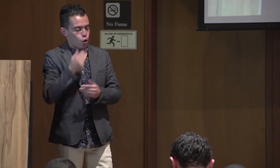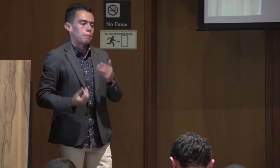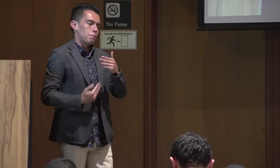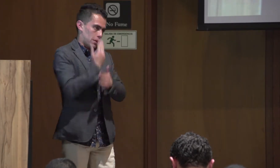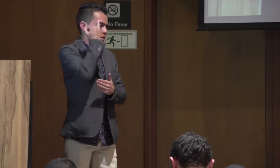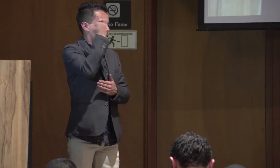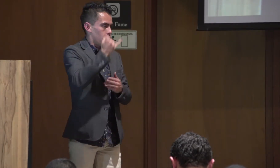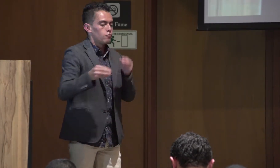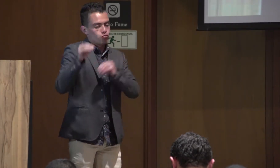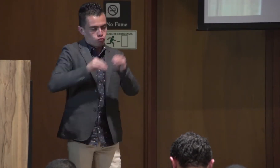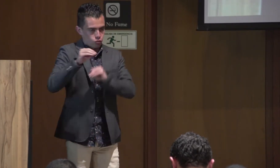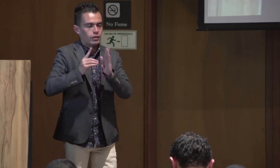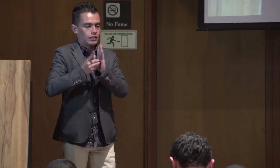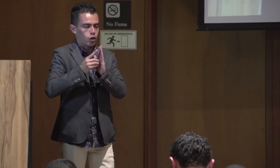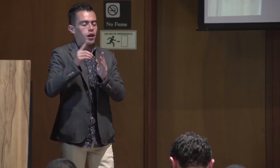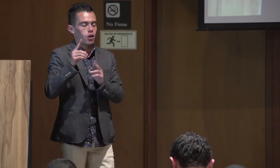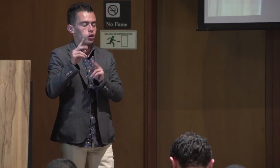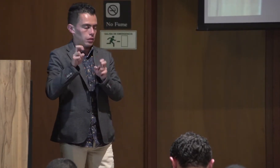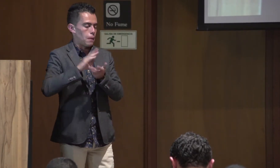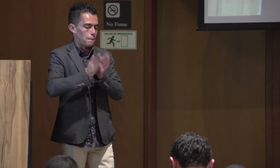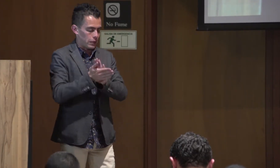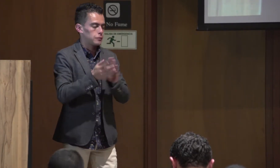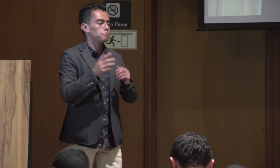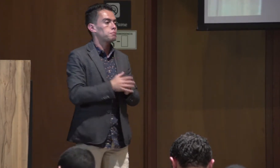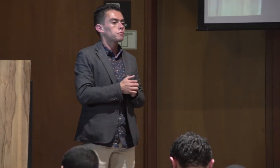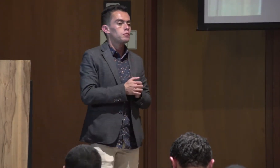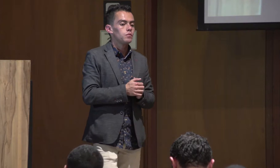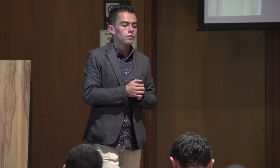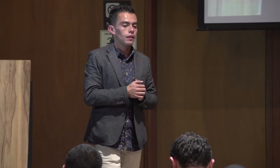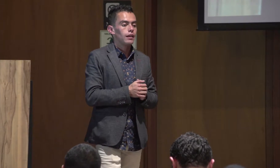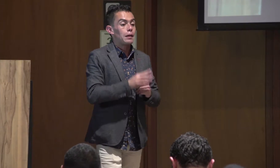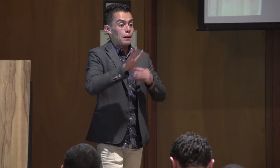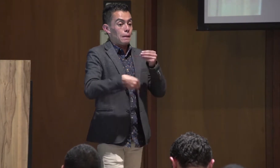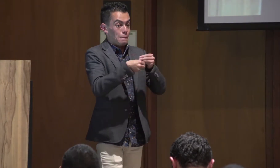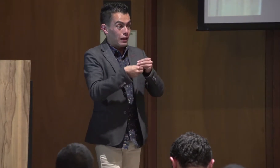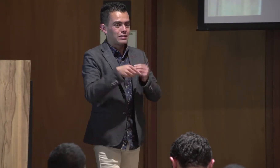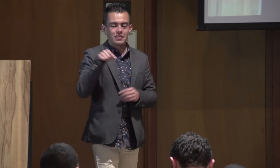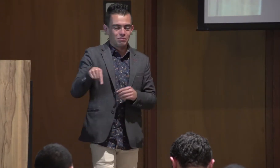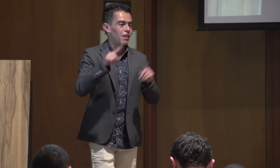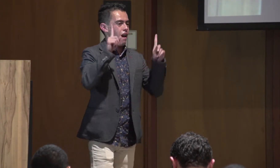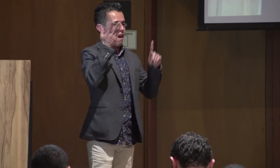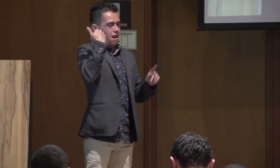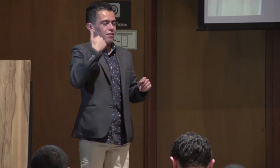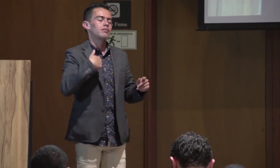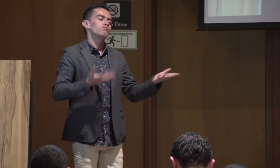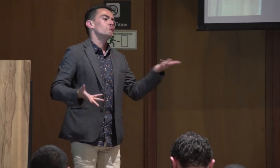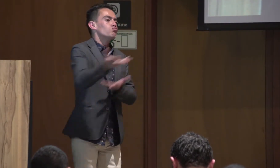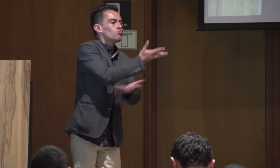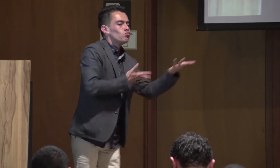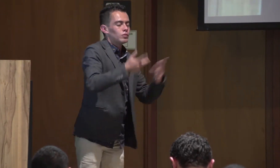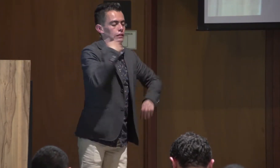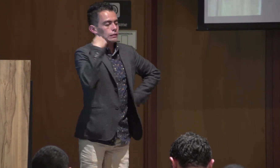hacía falta mucha información y por eso surge la idea de que pudiéramos hacer este glosario de listas de palabras, de conceptos